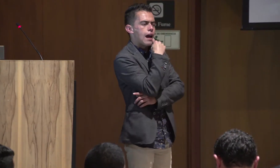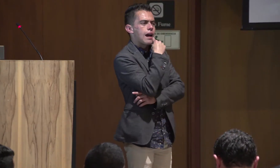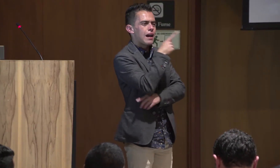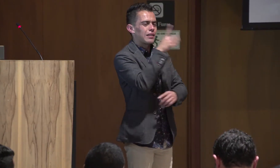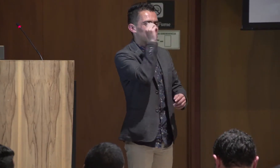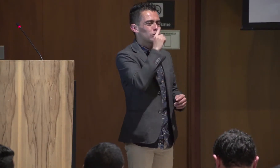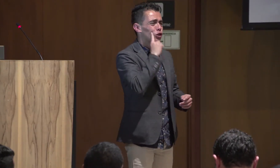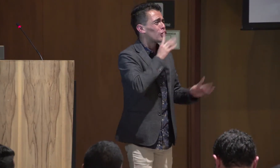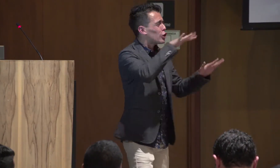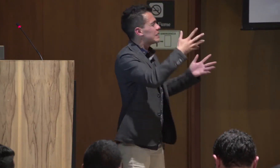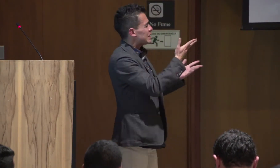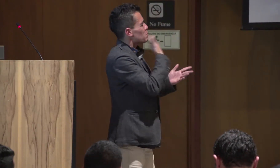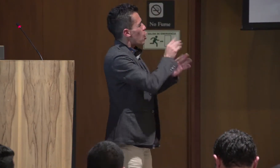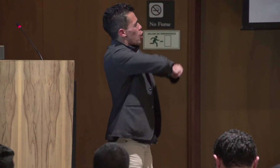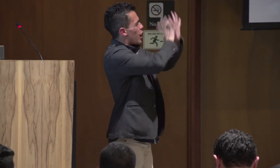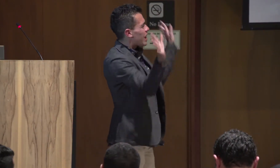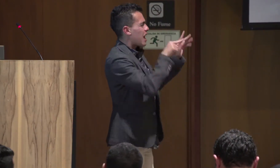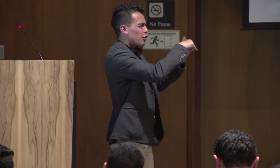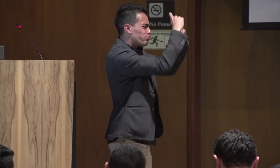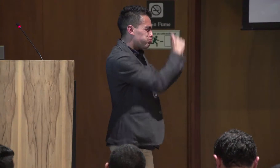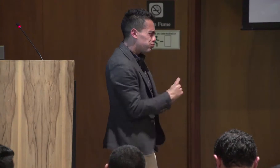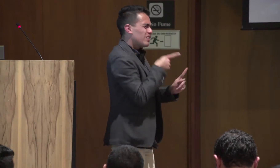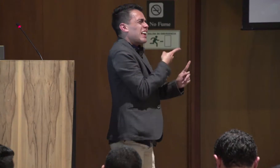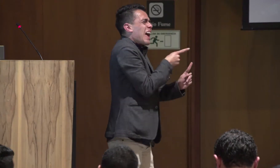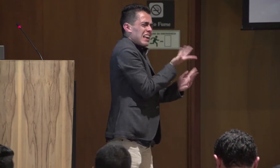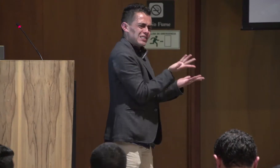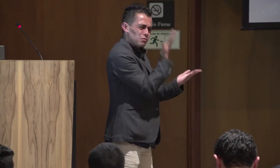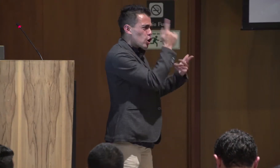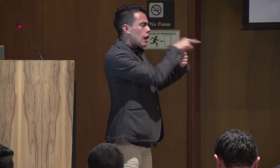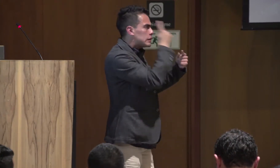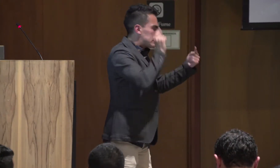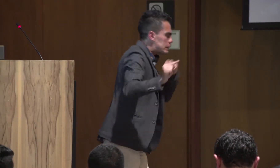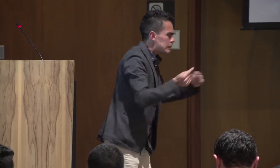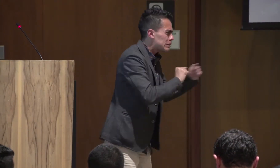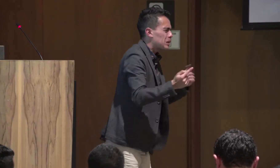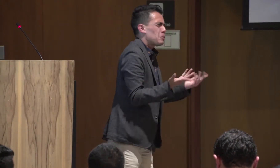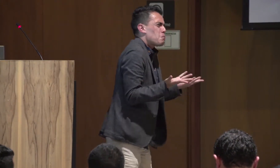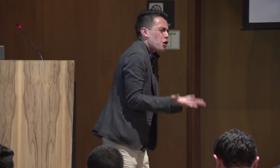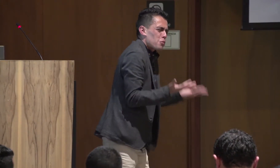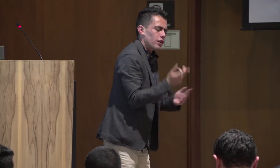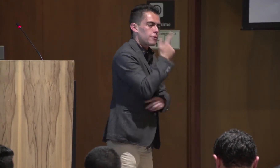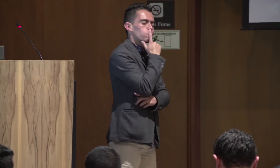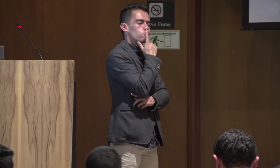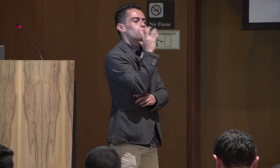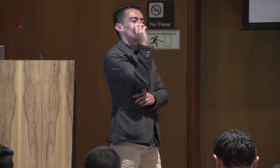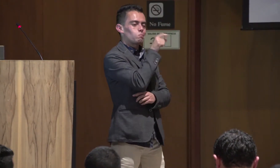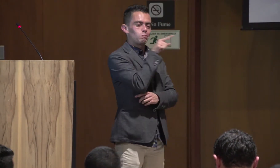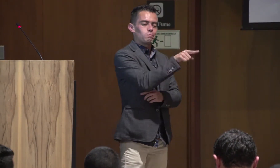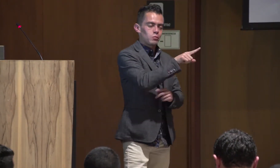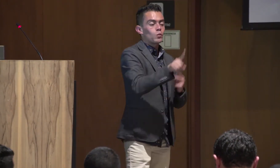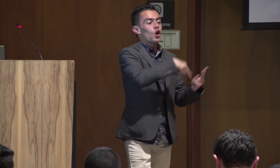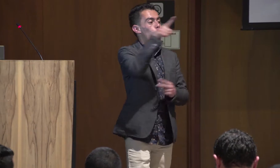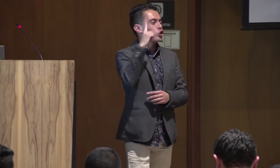Así que realmente llegamos a muchas reflexiones, porque muchos sordos nos expresaban qué era lo que se estaba tratando de dar a entender a